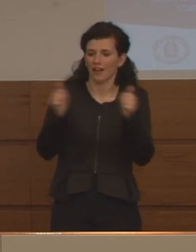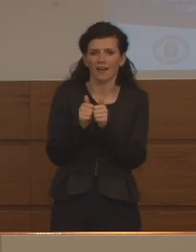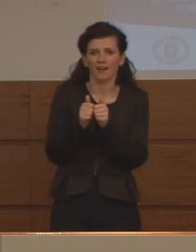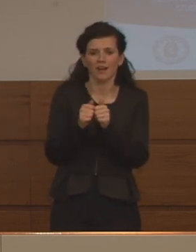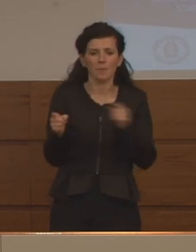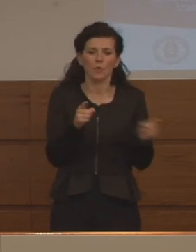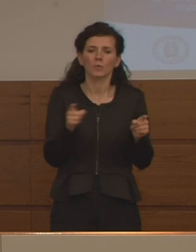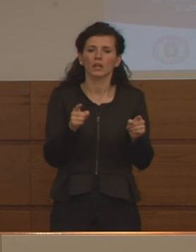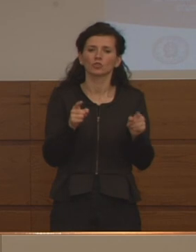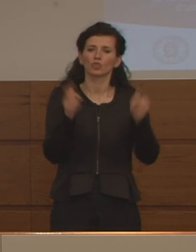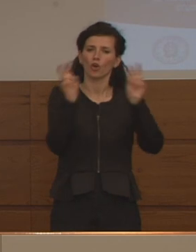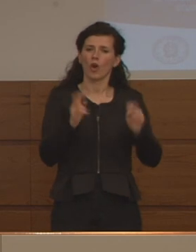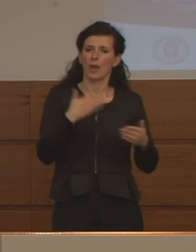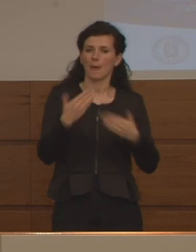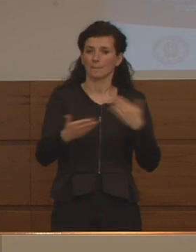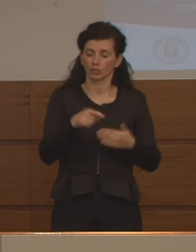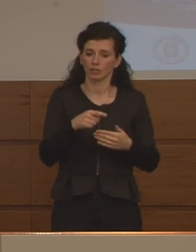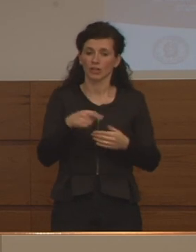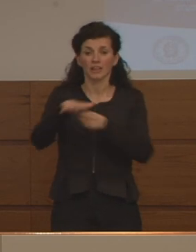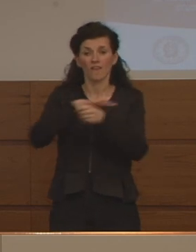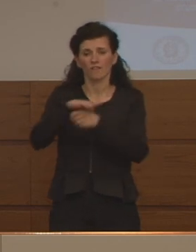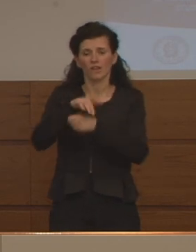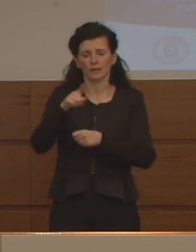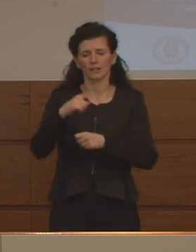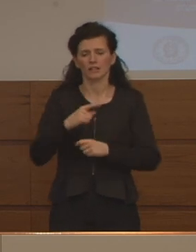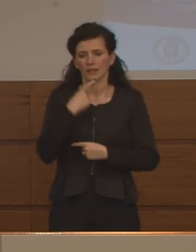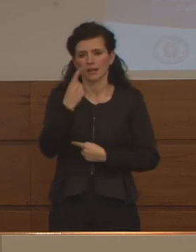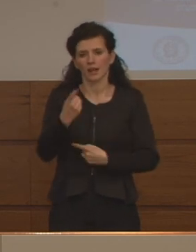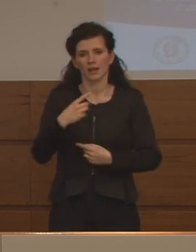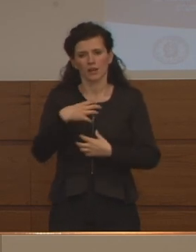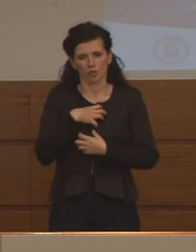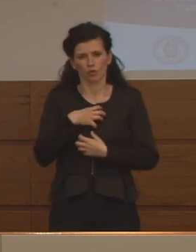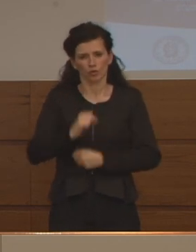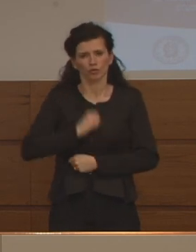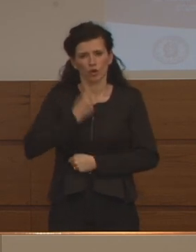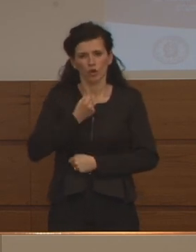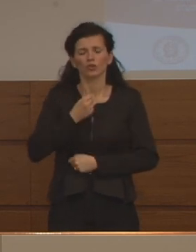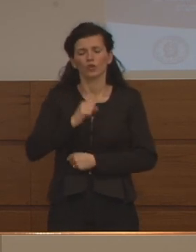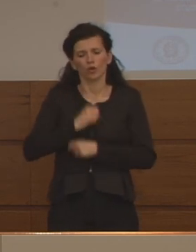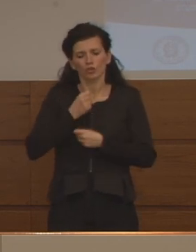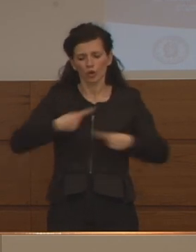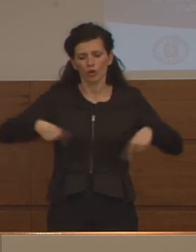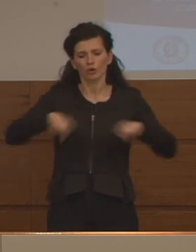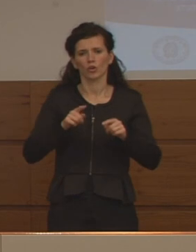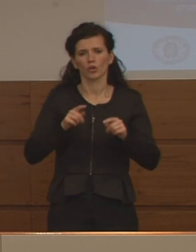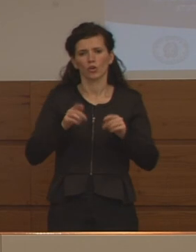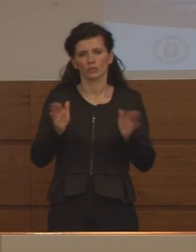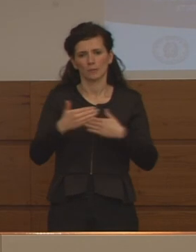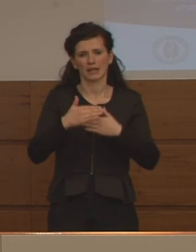alla sua famiglia va il mio cordoglio e il cordoglio di tutto il personale del dipartimento